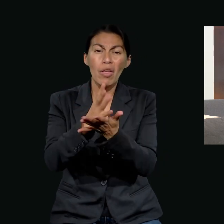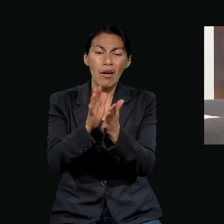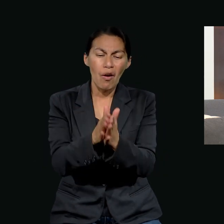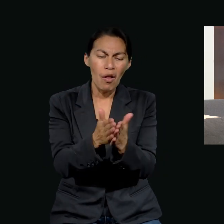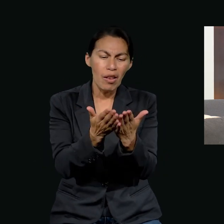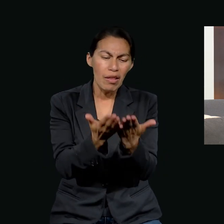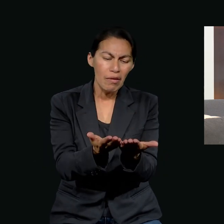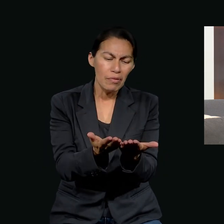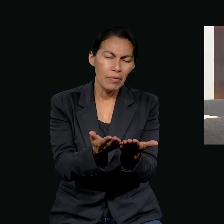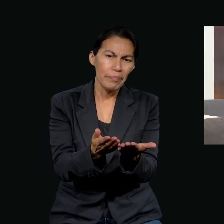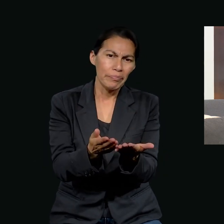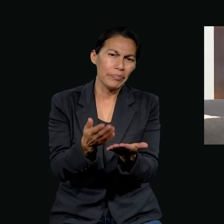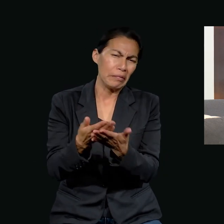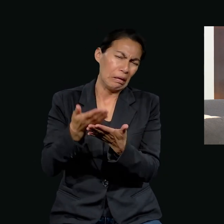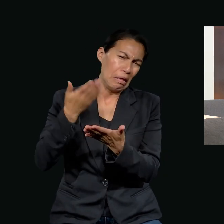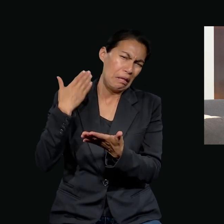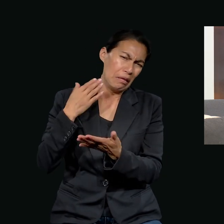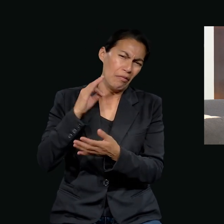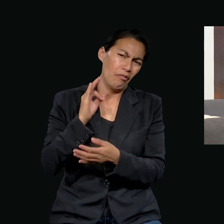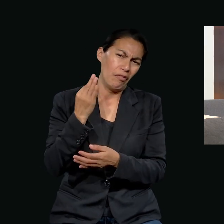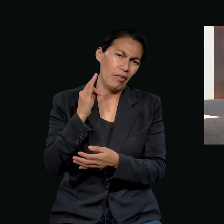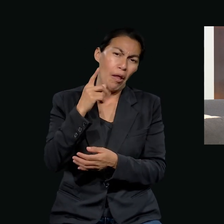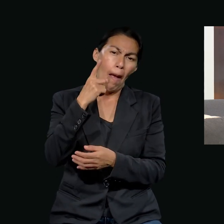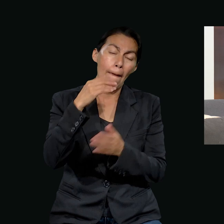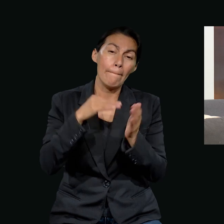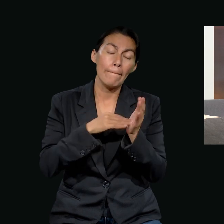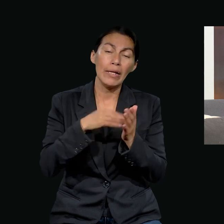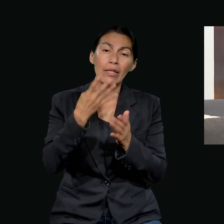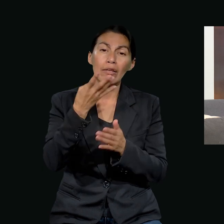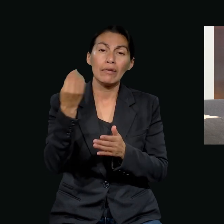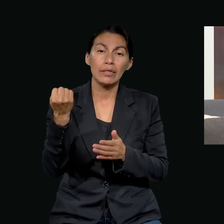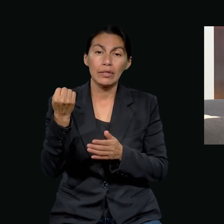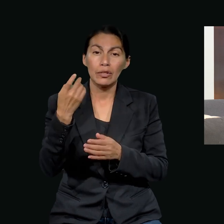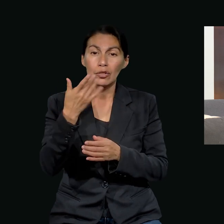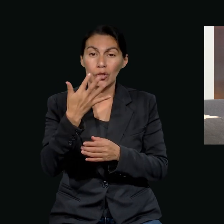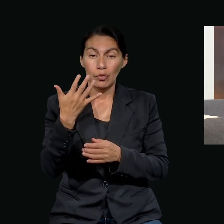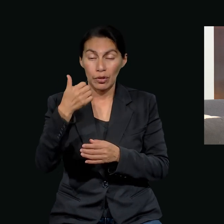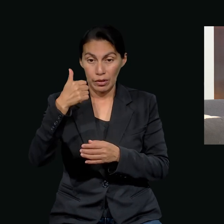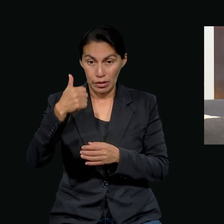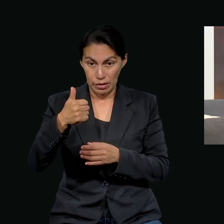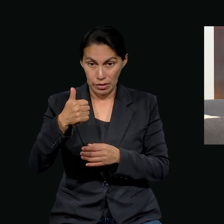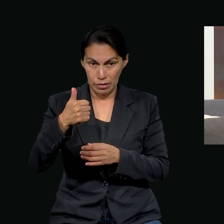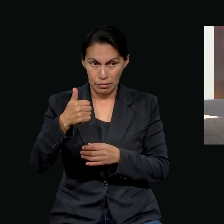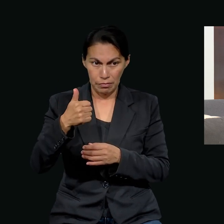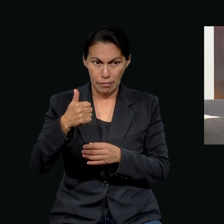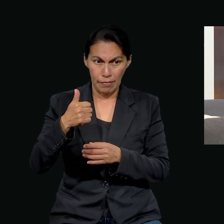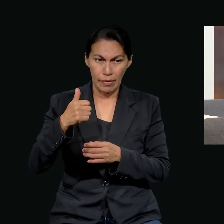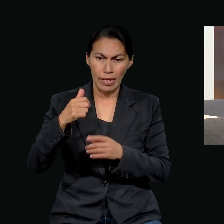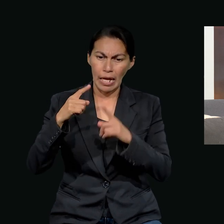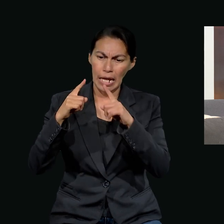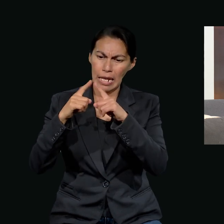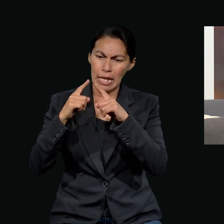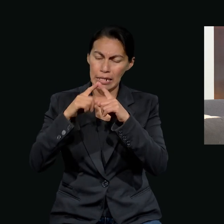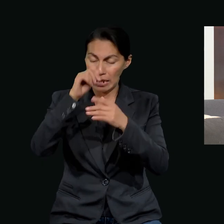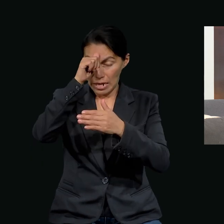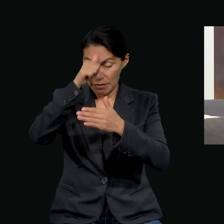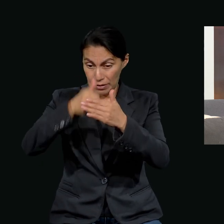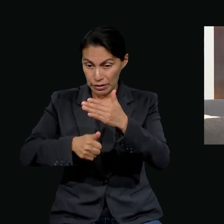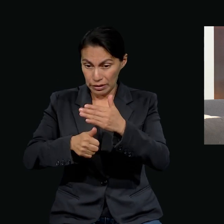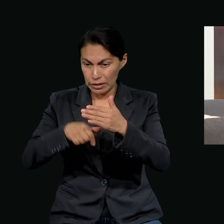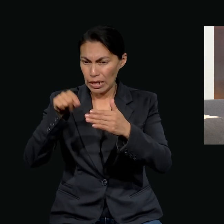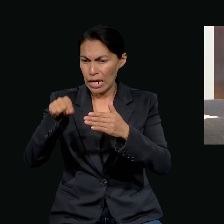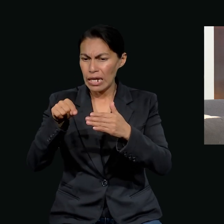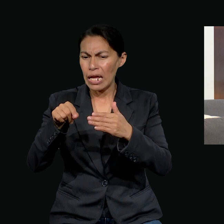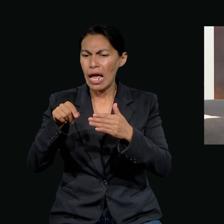1966, pasé por frente a la iglesia adventista de Marianao,